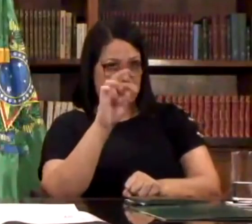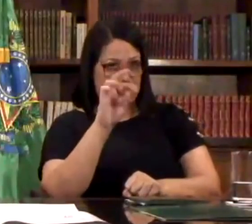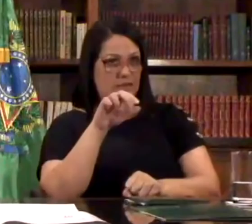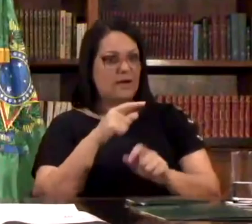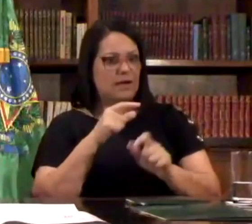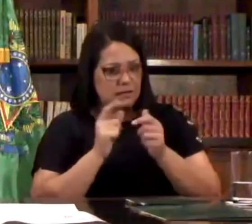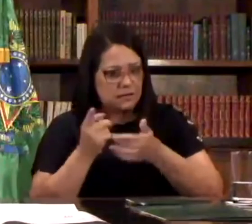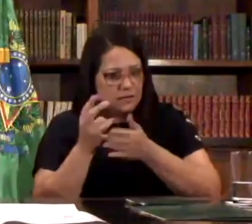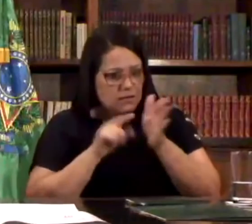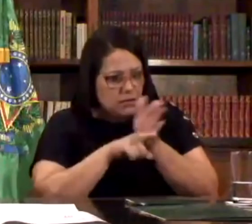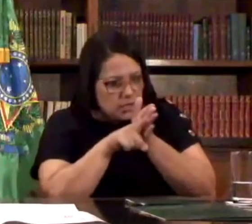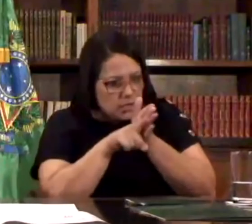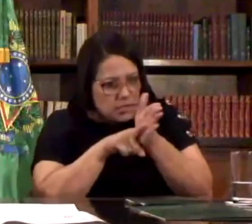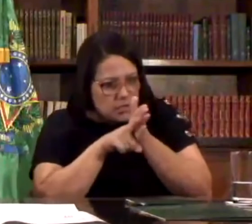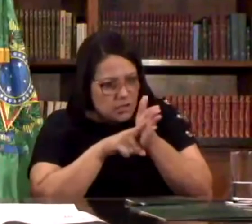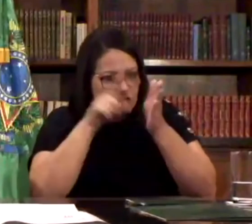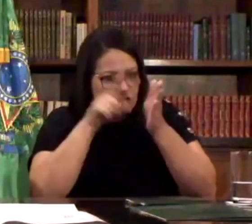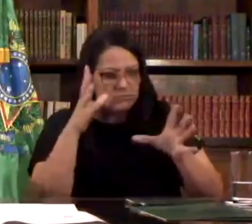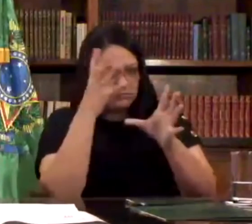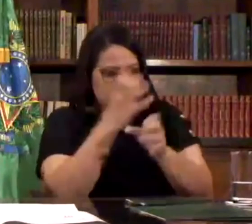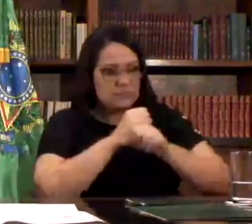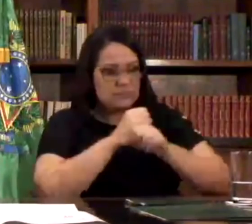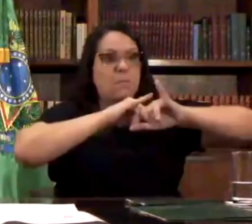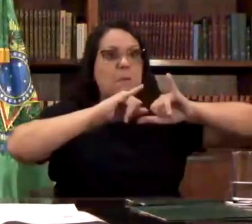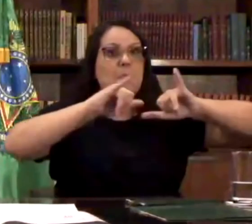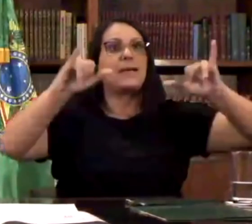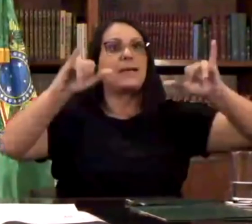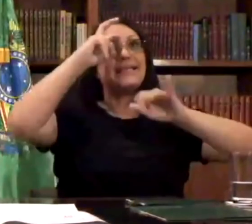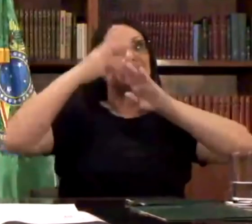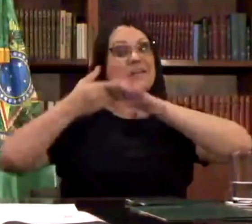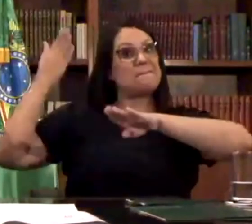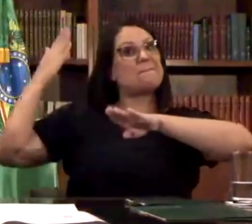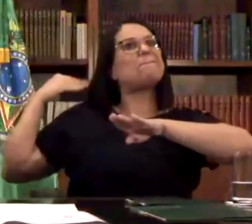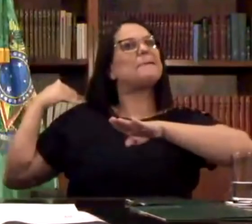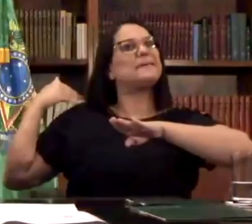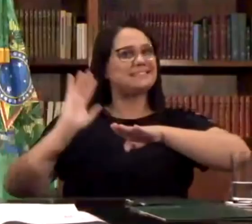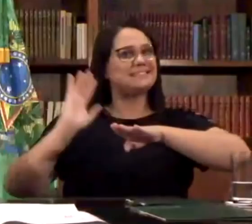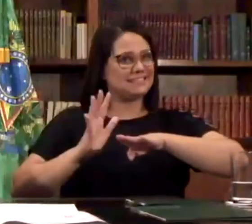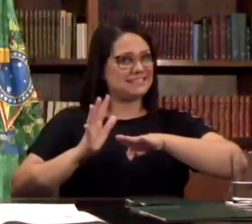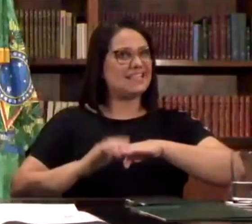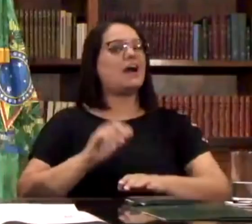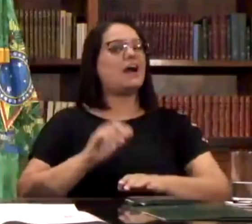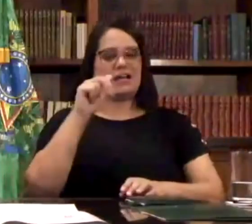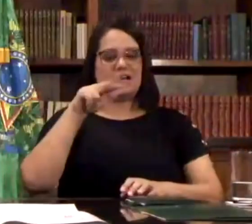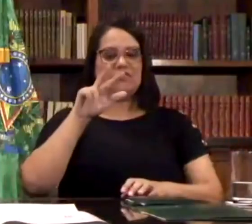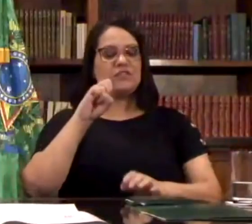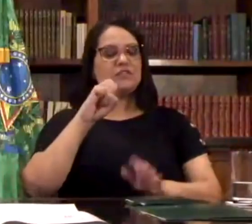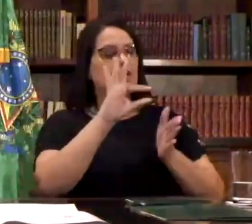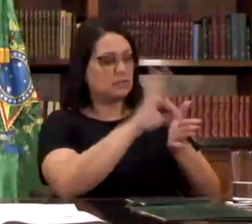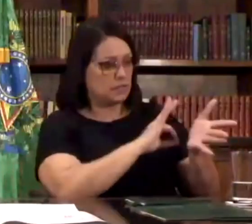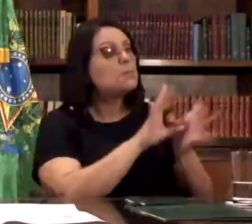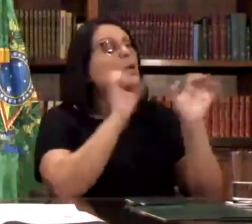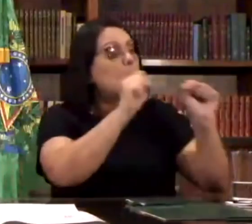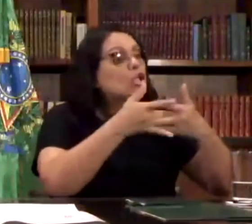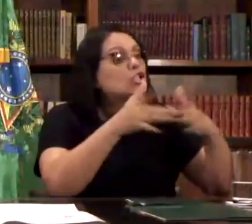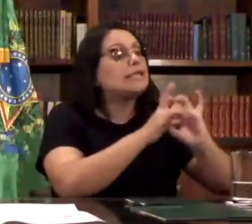divulgar dados brevemente, porque eles estão pesquisando desde quinta-feira passada. A Anvisa assinou o protocolo para eles poderem pesquisar isso